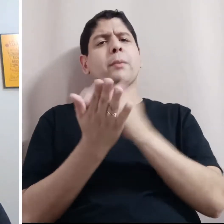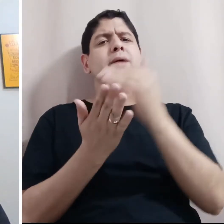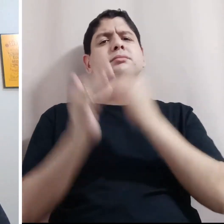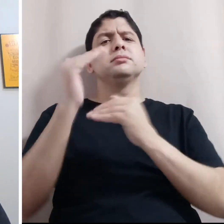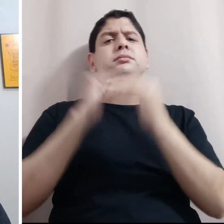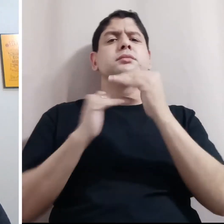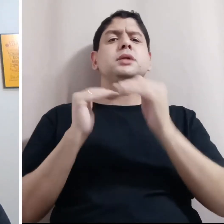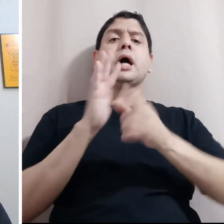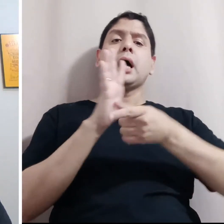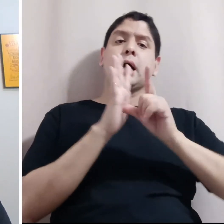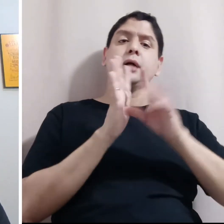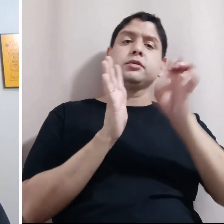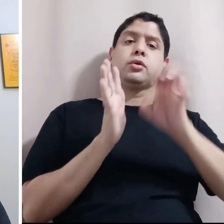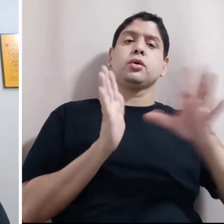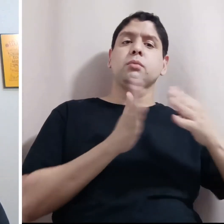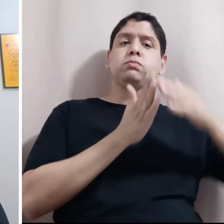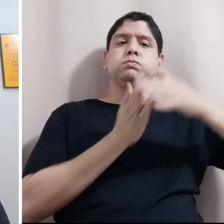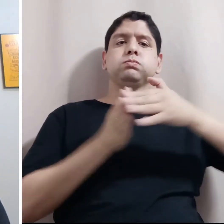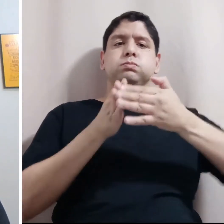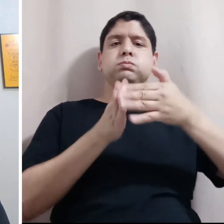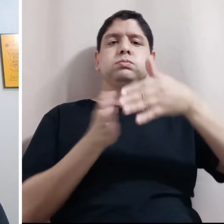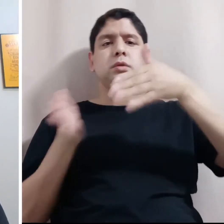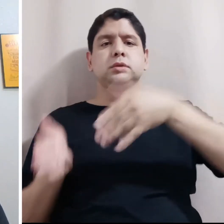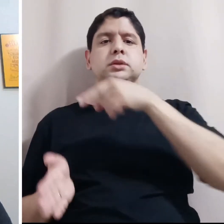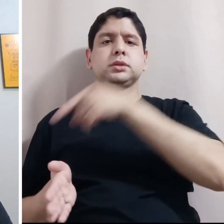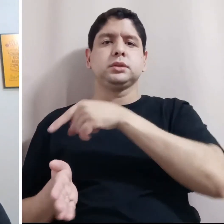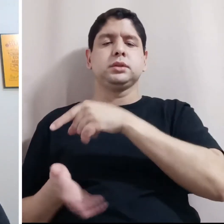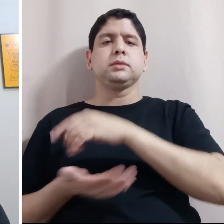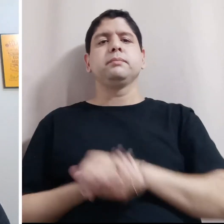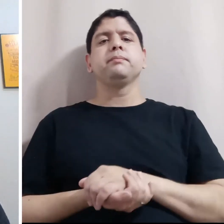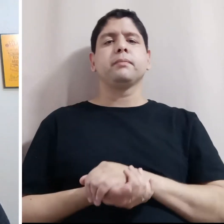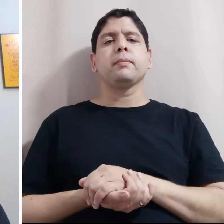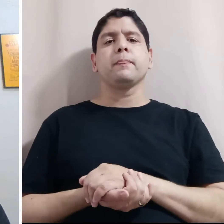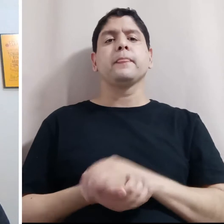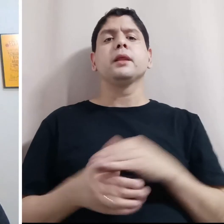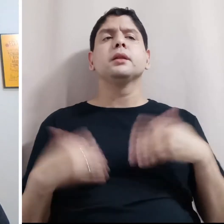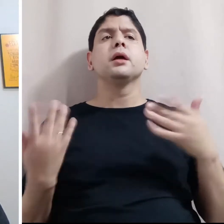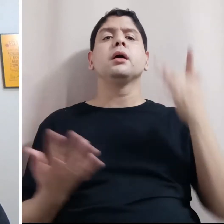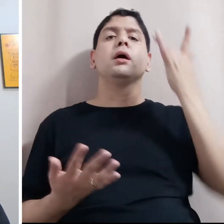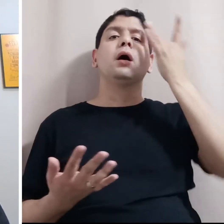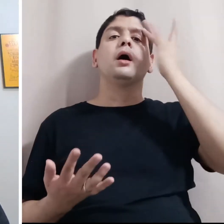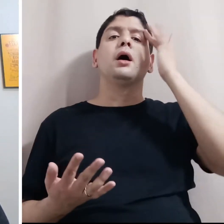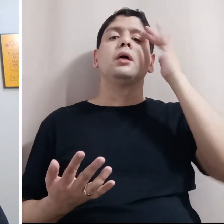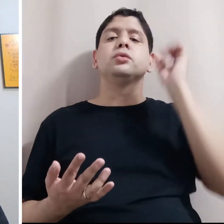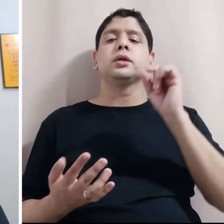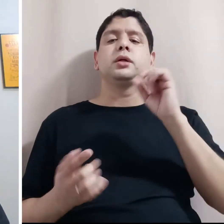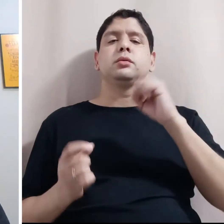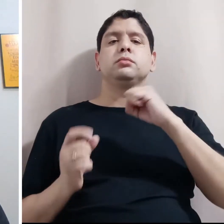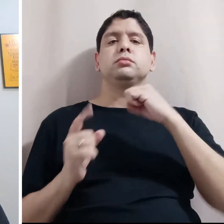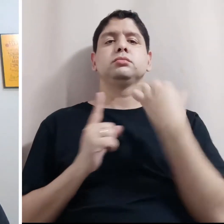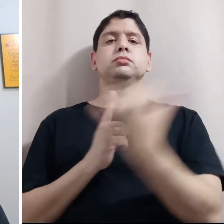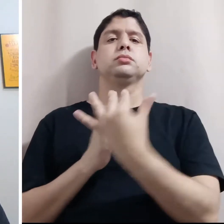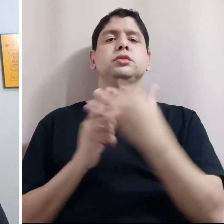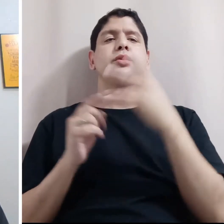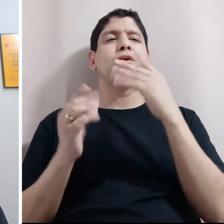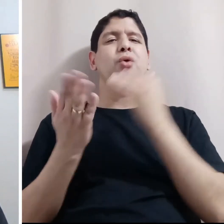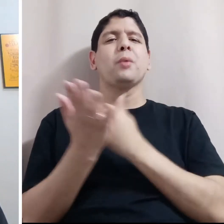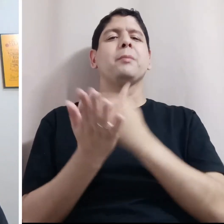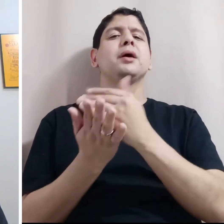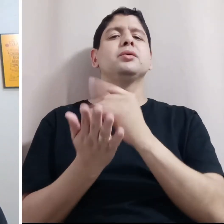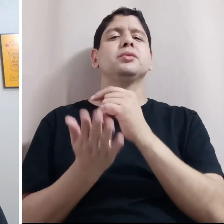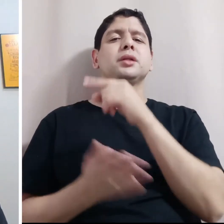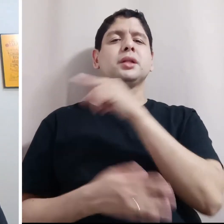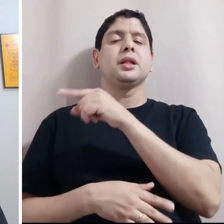estava decadente, né? Existe um grande mistério, né, da história em relação a isso, né? Por que a sociedade dos maias